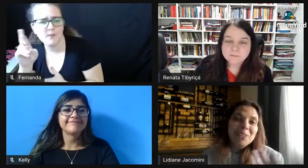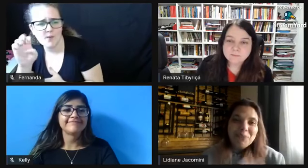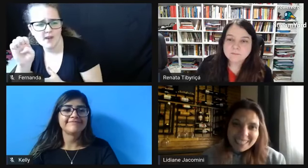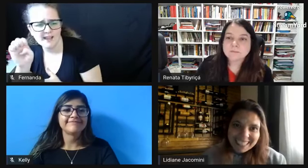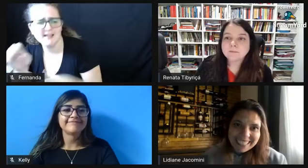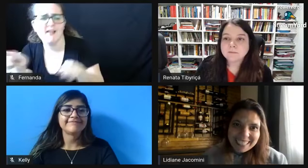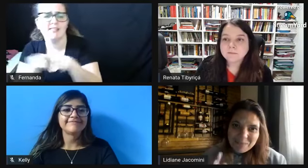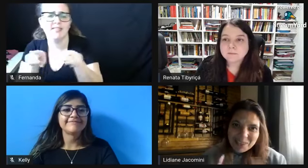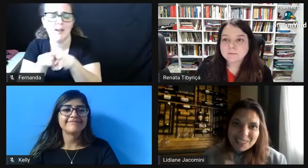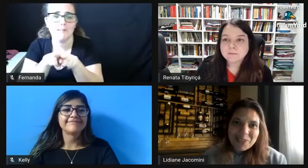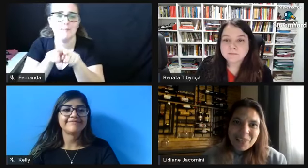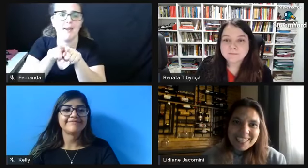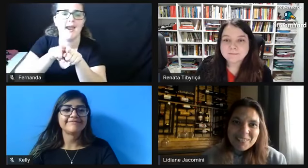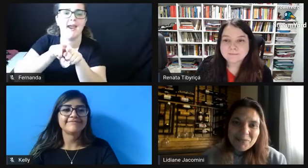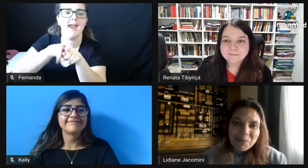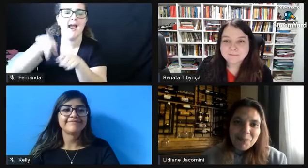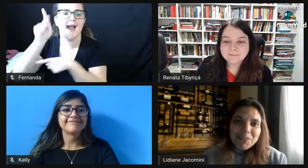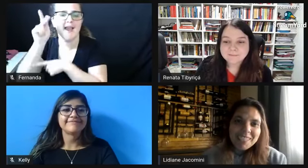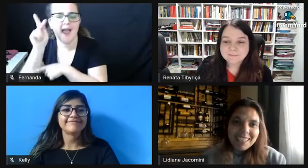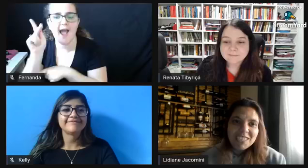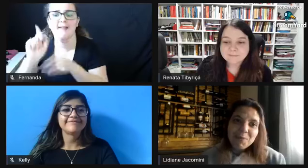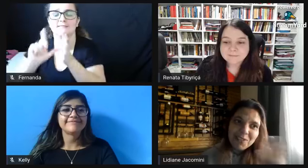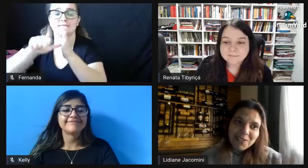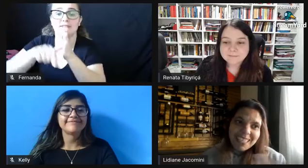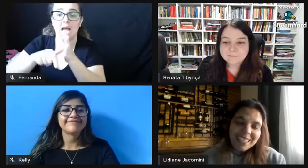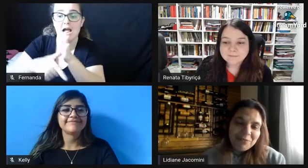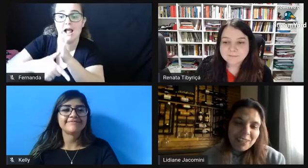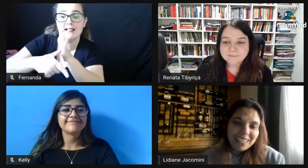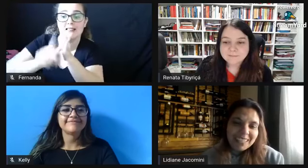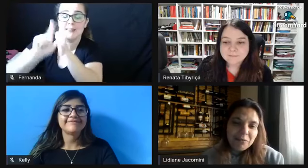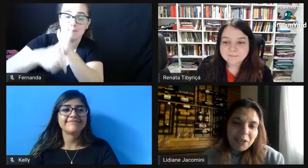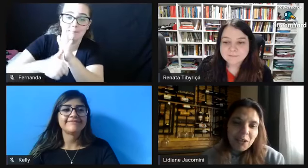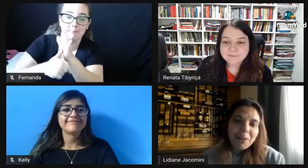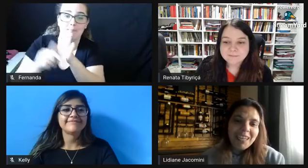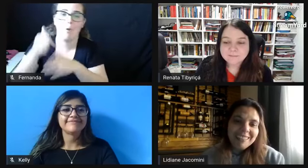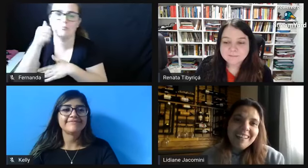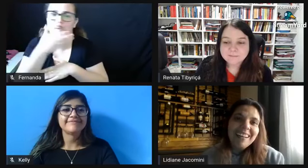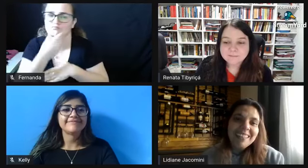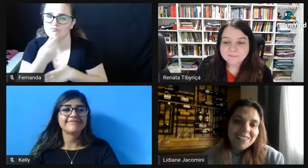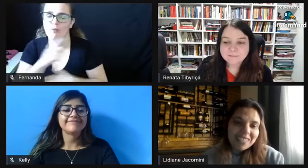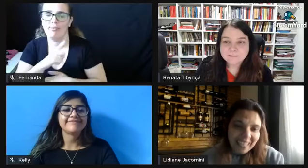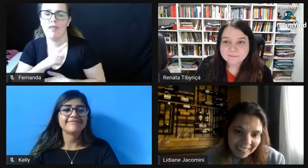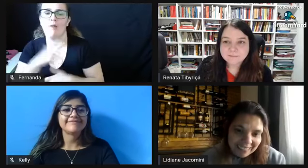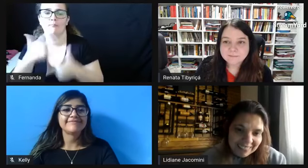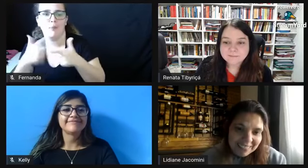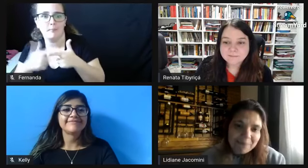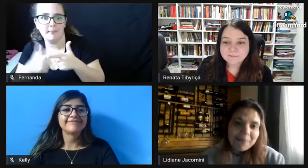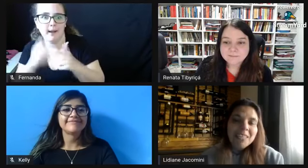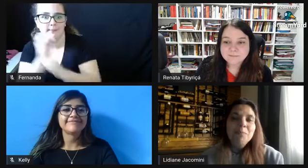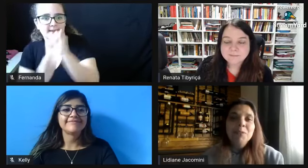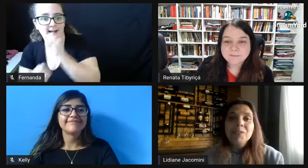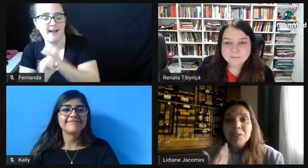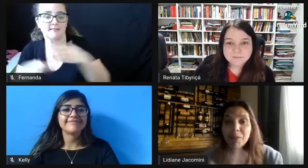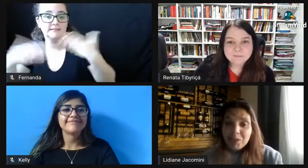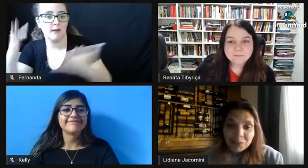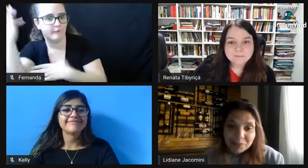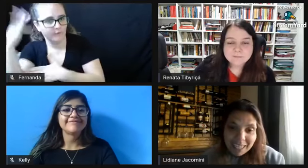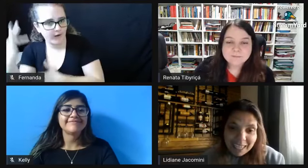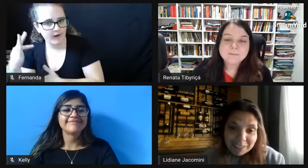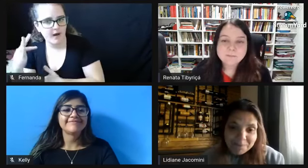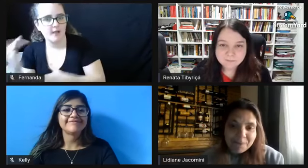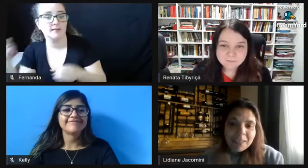a professora Fernanda, que depois acho que o Renan teve um problema de internet, a professora Fernanda veio a brilhantar aqui a nossa live, pelo seu